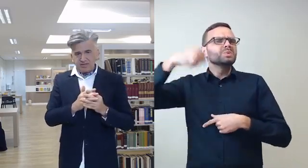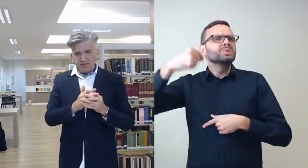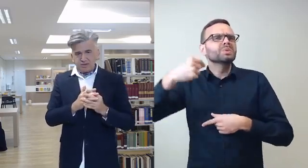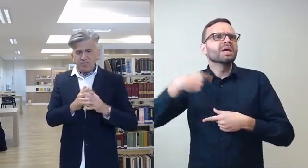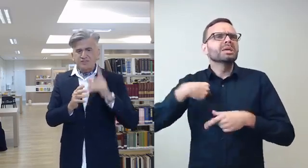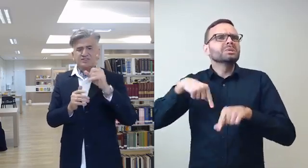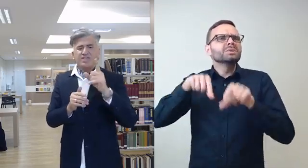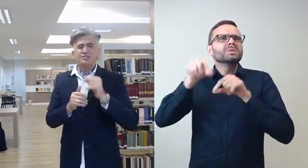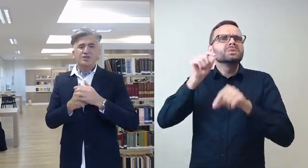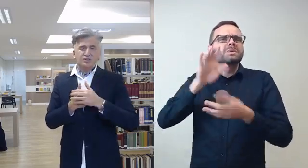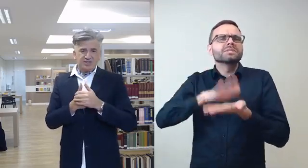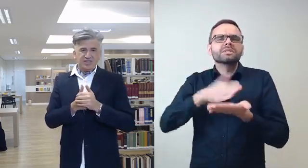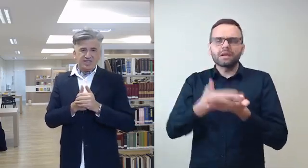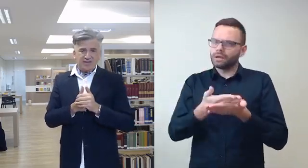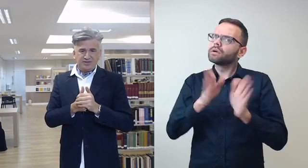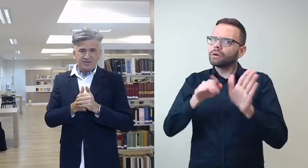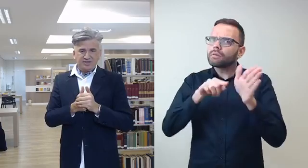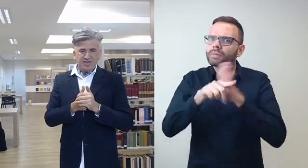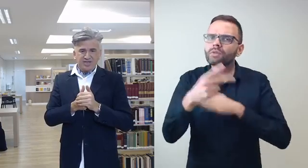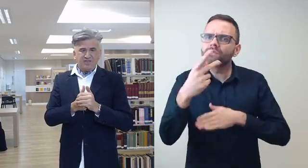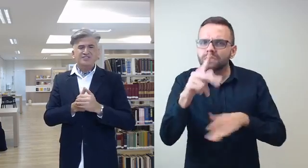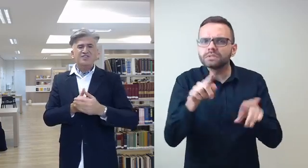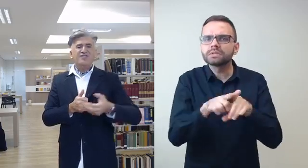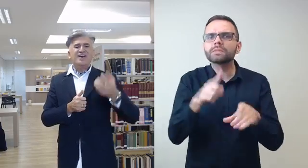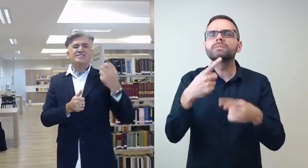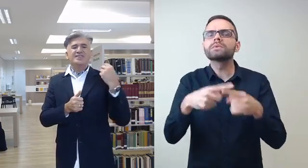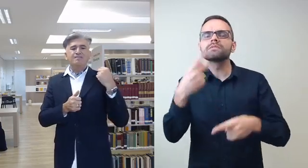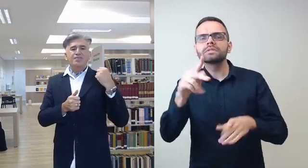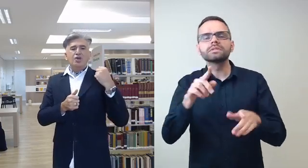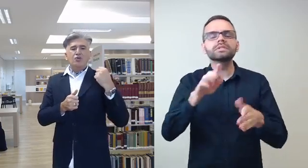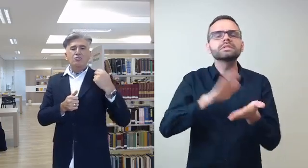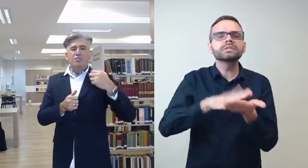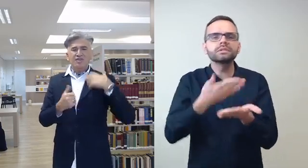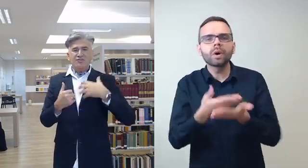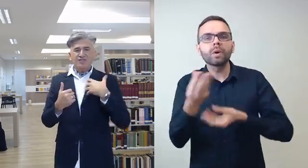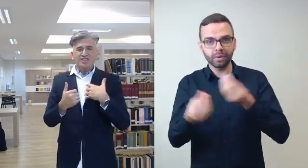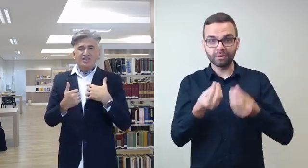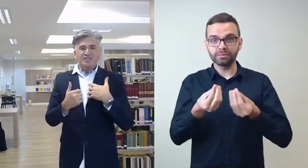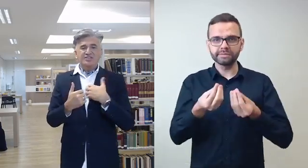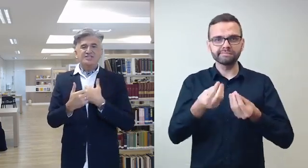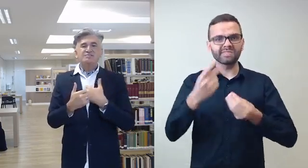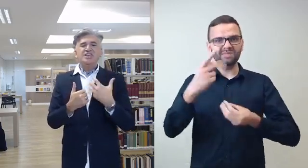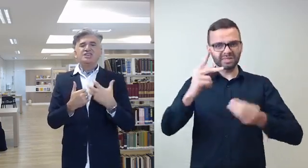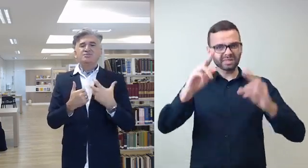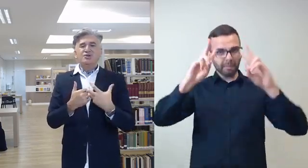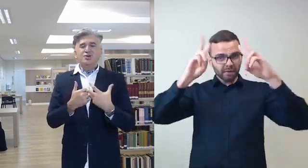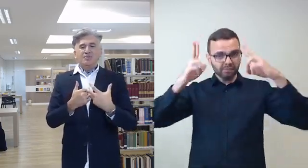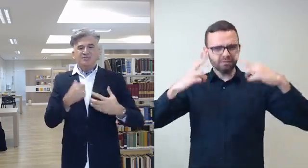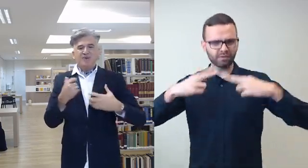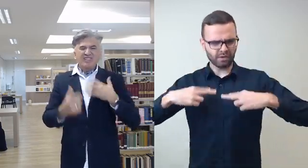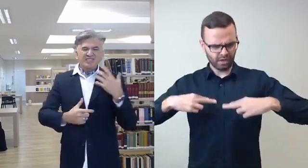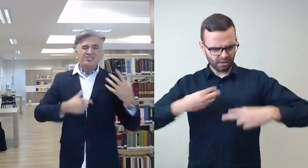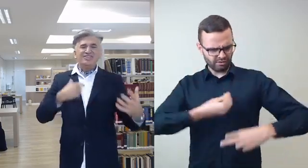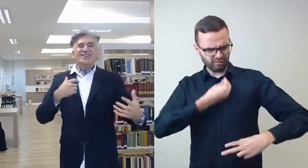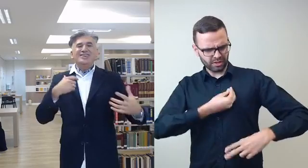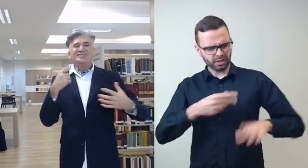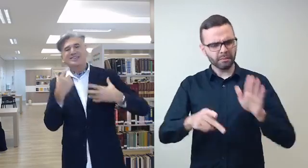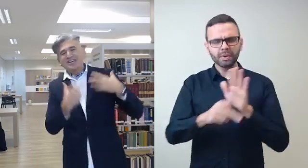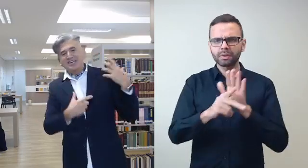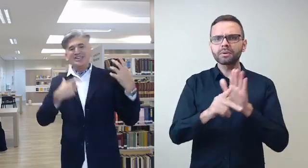intérprete? Por que você escolheu ser intérprete? Que você faça um briefing de si mesmo, uma espécie